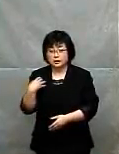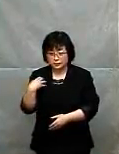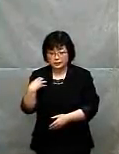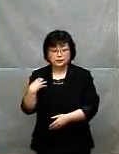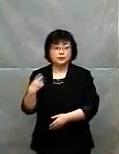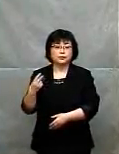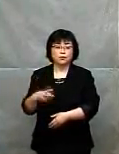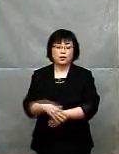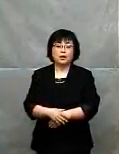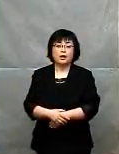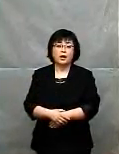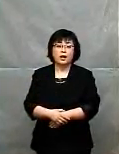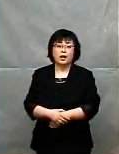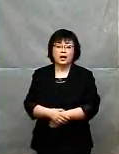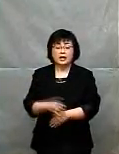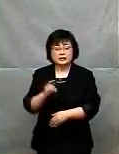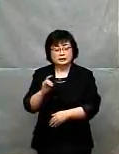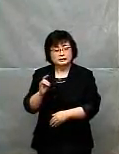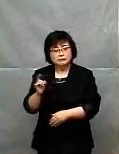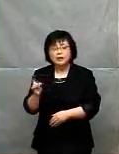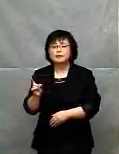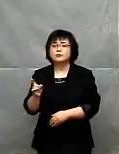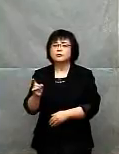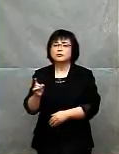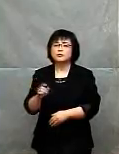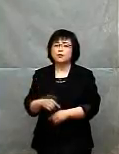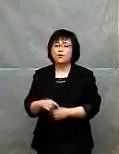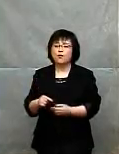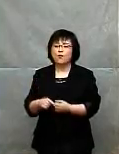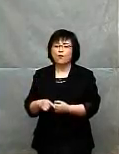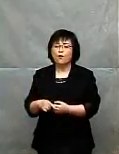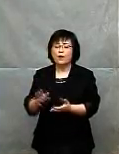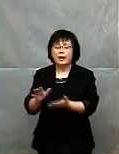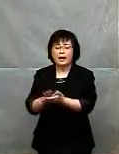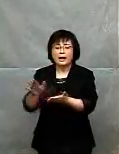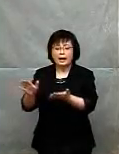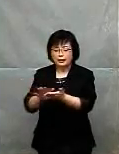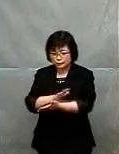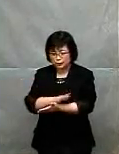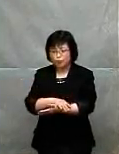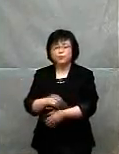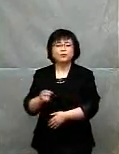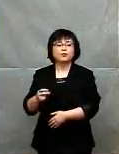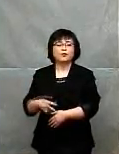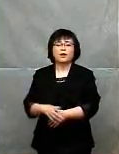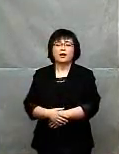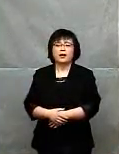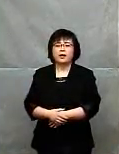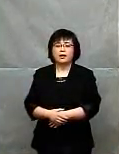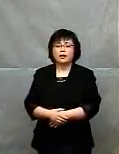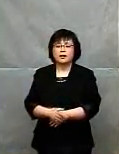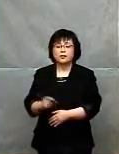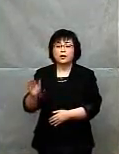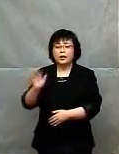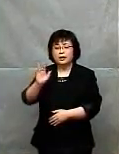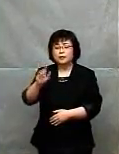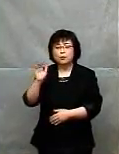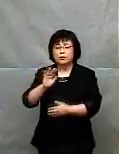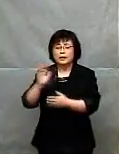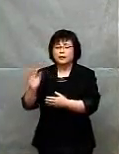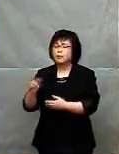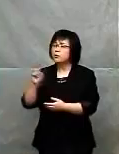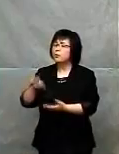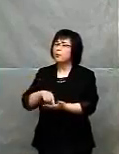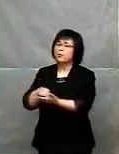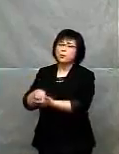ね、疑惑の疑念の解消というかですね、 はい、 そういったところをこれから内閣にどのように求